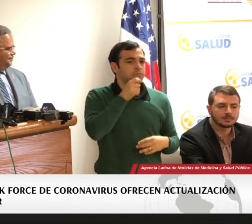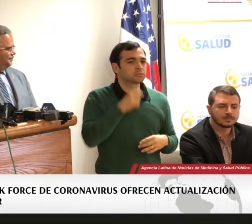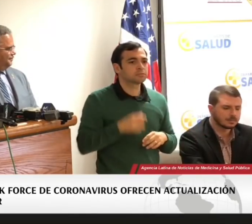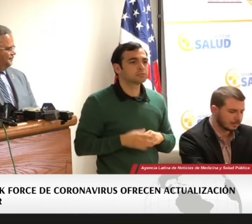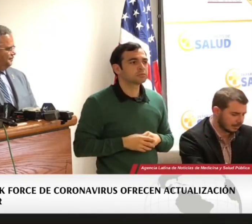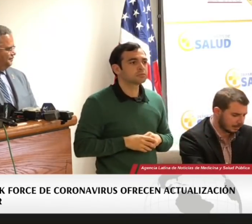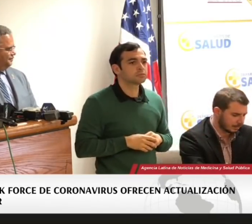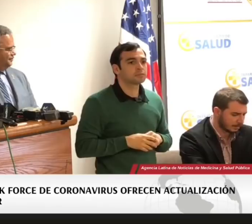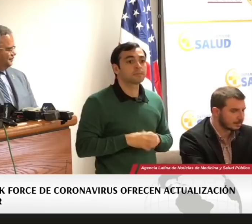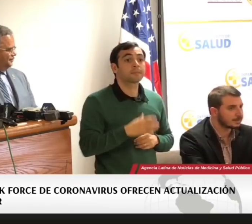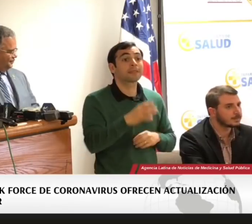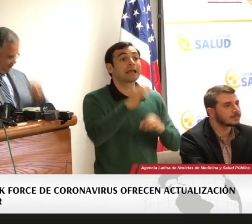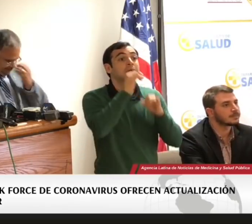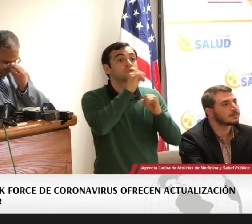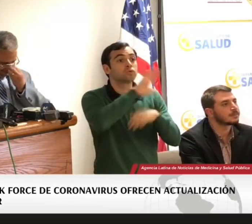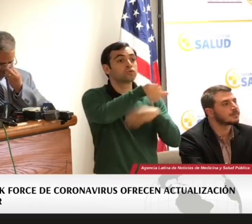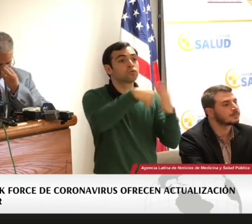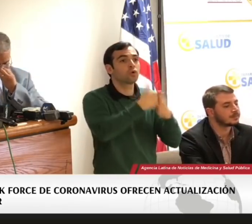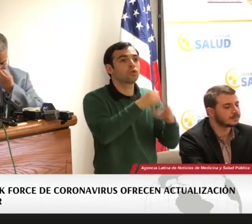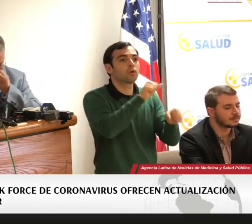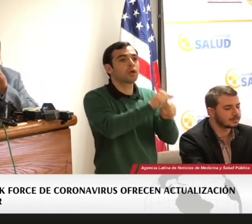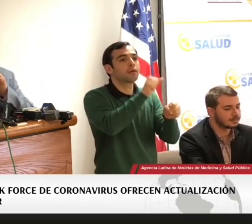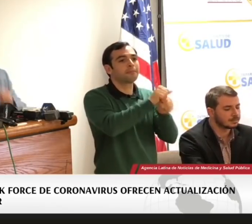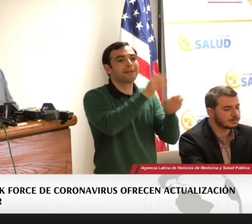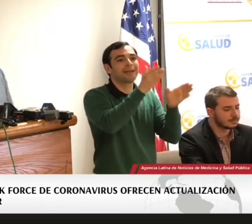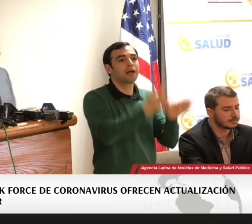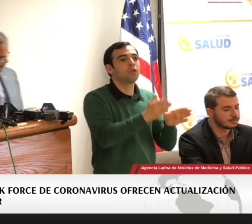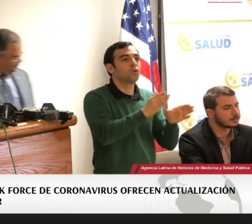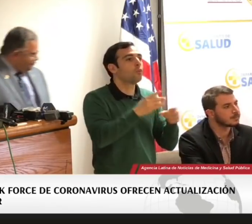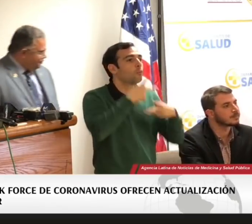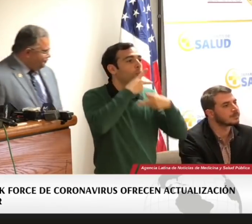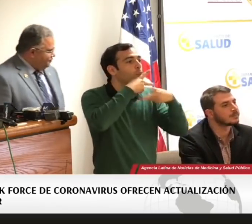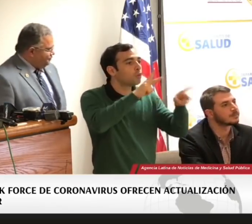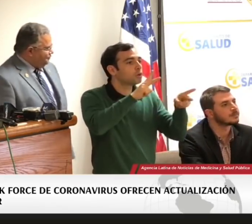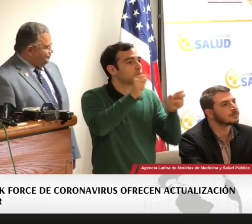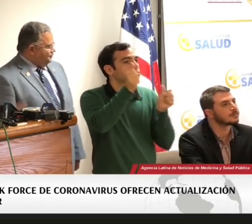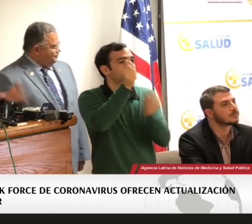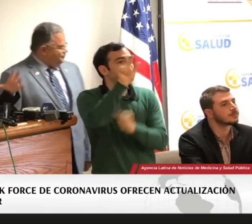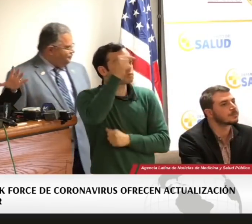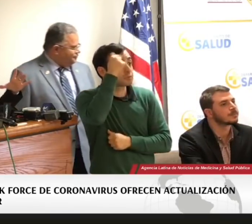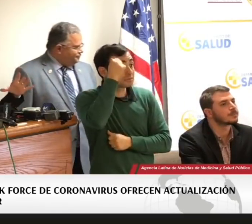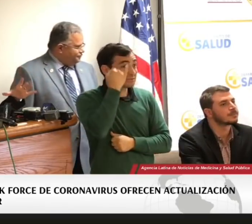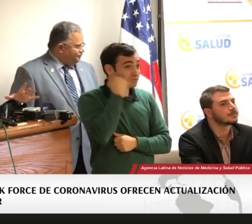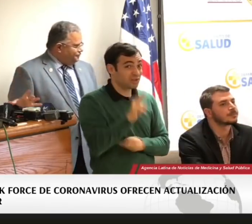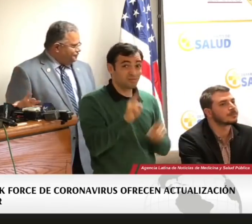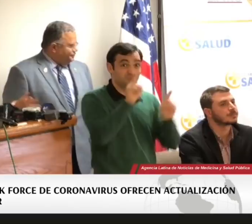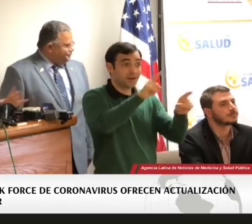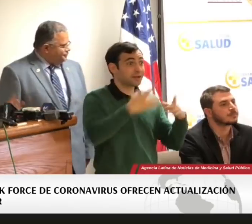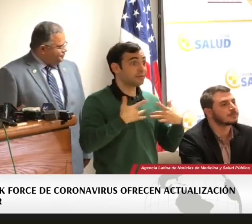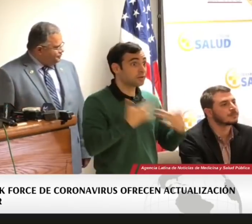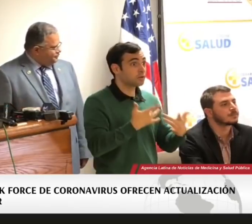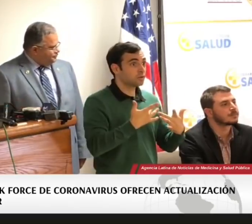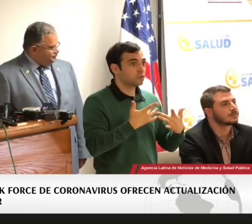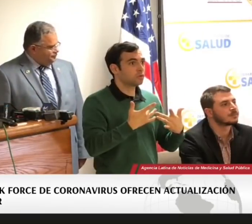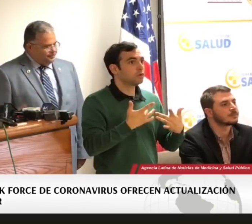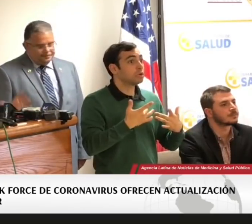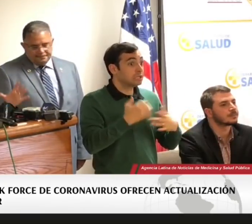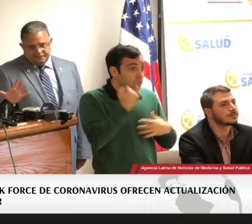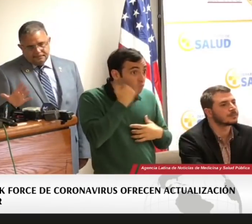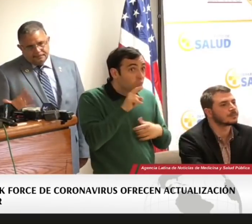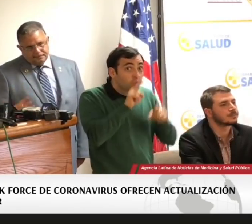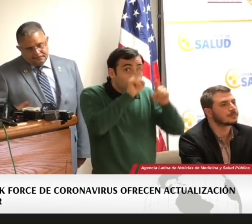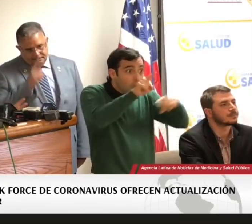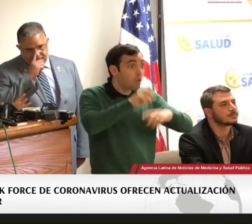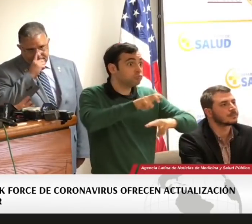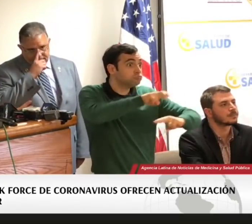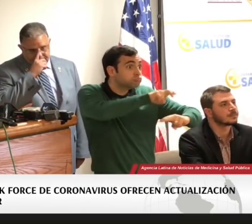instrucciones para todos los empleados públicos es la misma. Si usted estuvo en esa actividad y está dentro de las filas que se mencionaron,